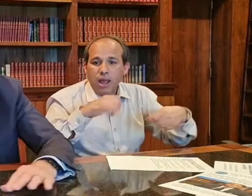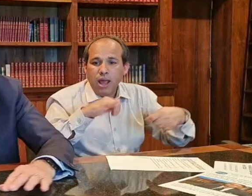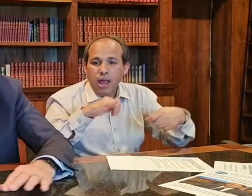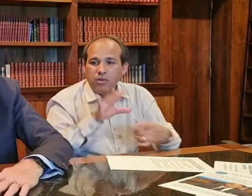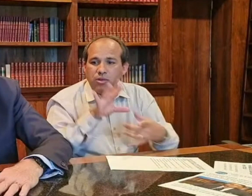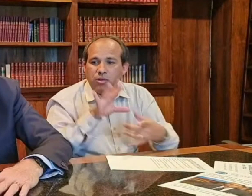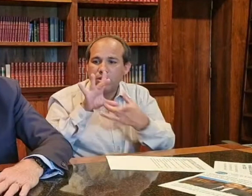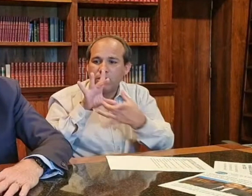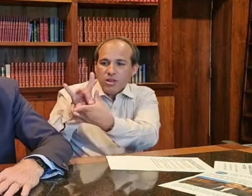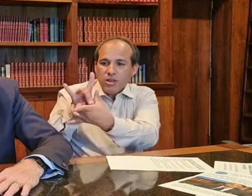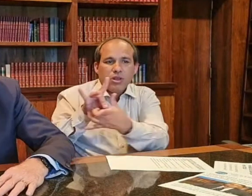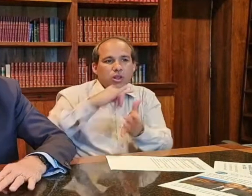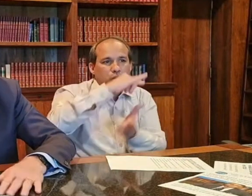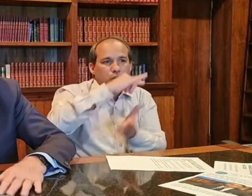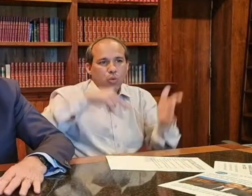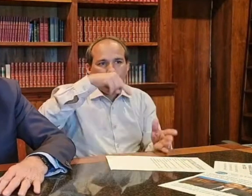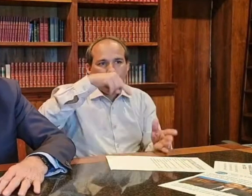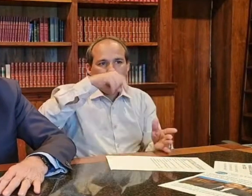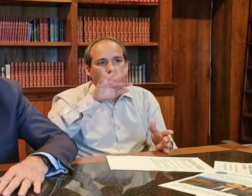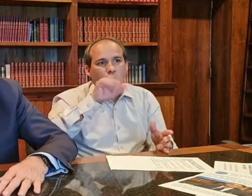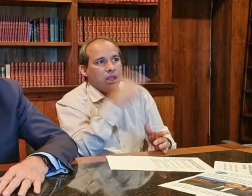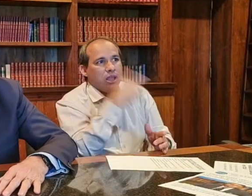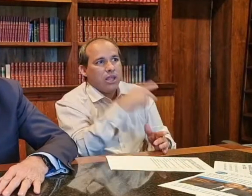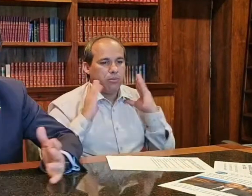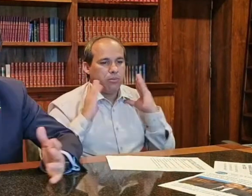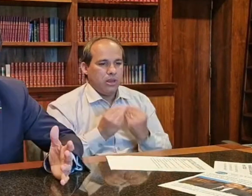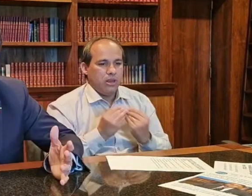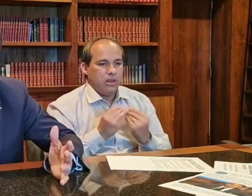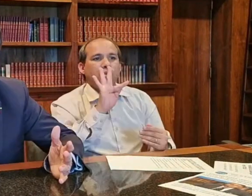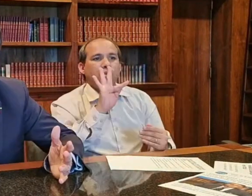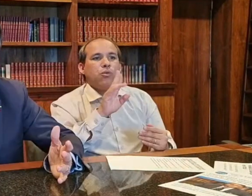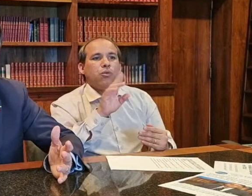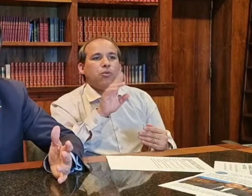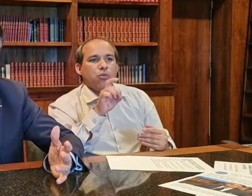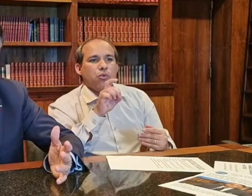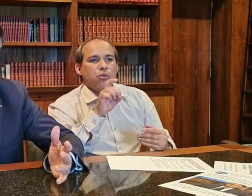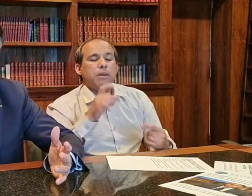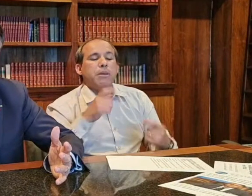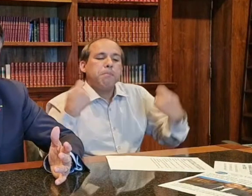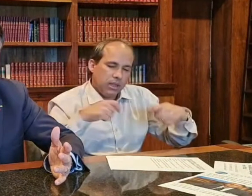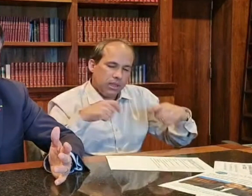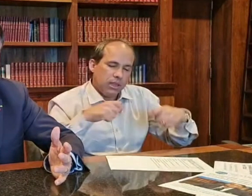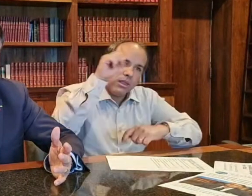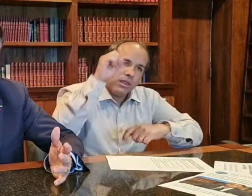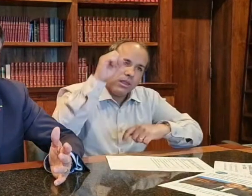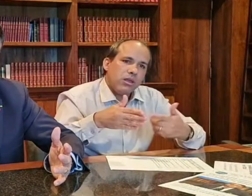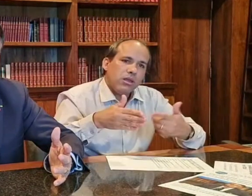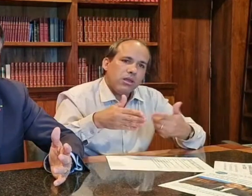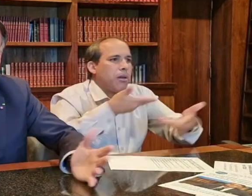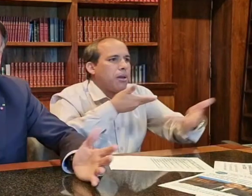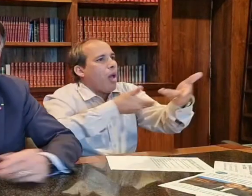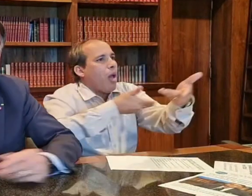lo que se necesita aprovechando la nota del ministro foxx que tiene razón en muchas cosas aquí es diálogo entre los poderes